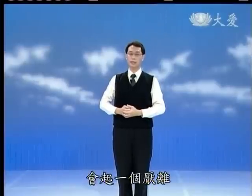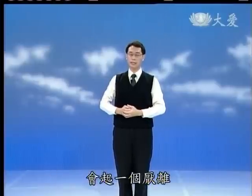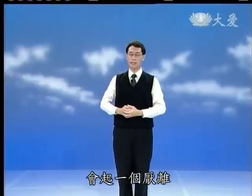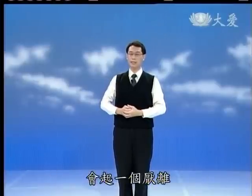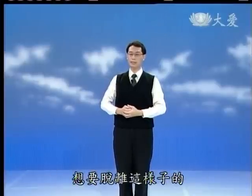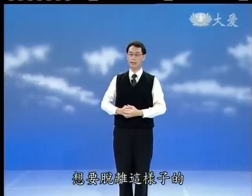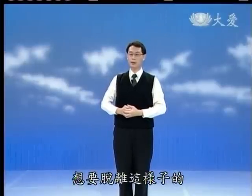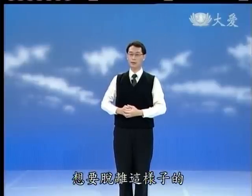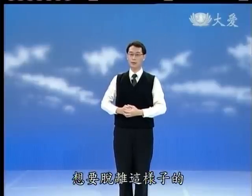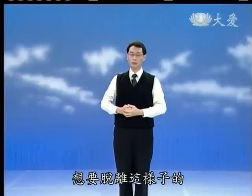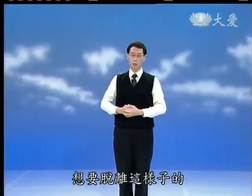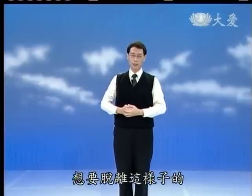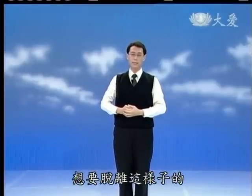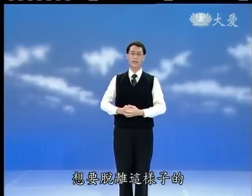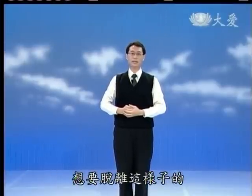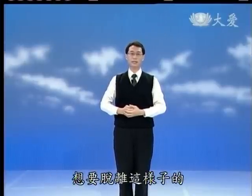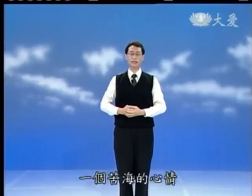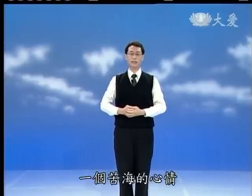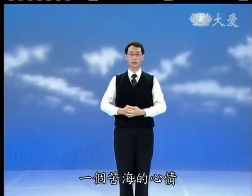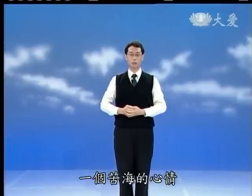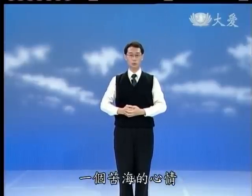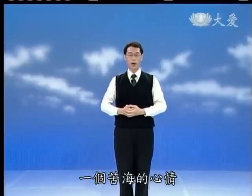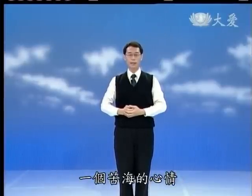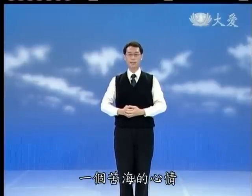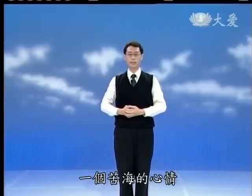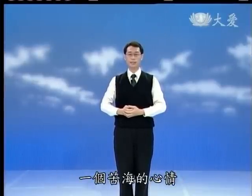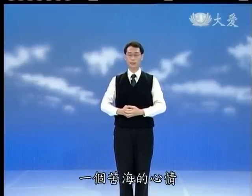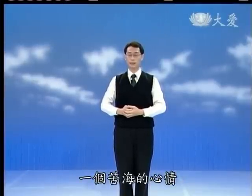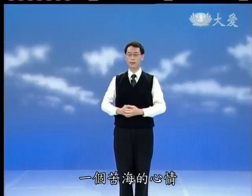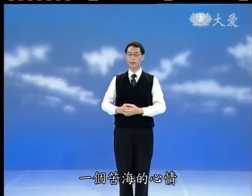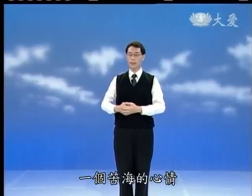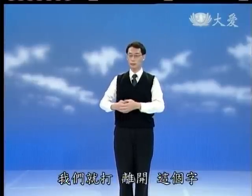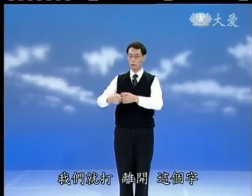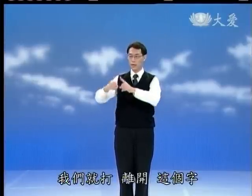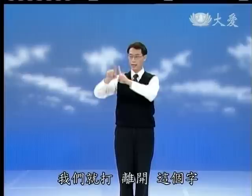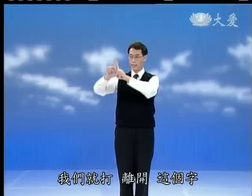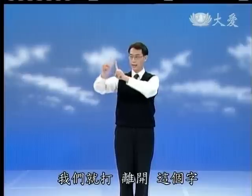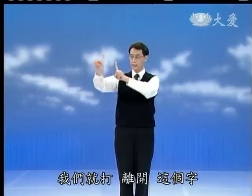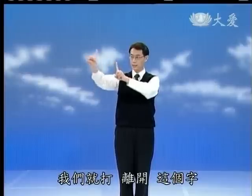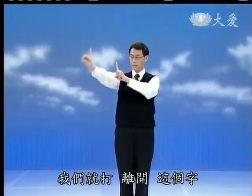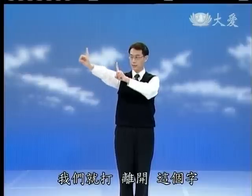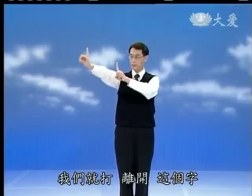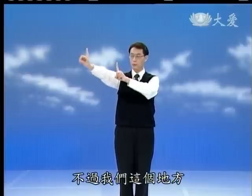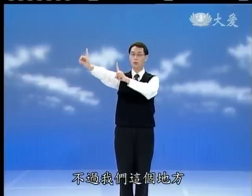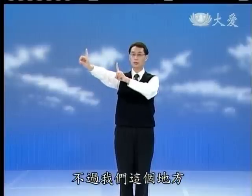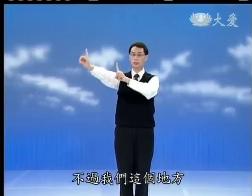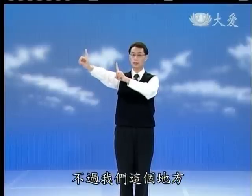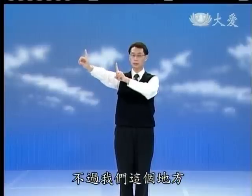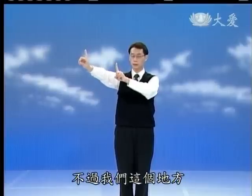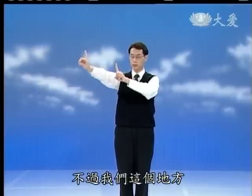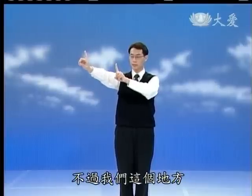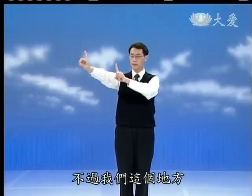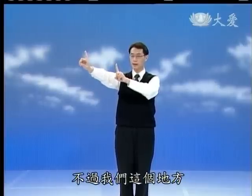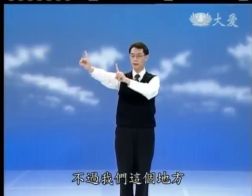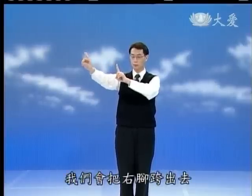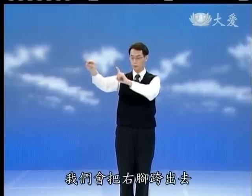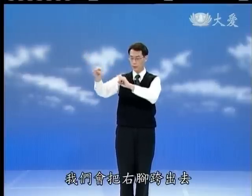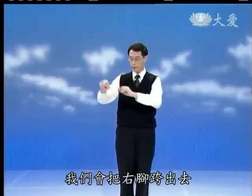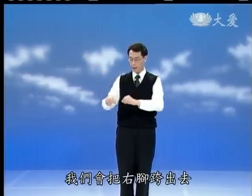厌离，想要脱离这样子的一个苦海的心情，那我们就打离开这个字。不过，我们对方我们会把